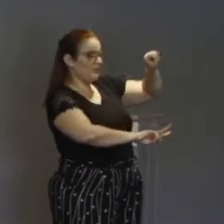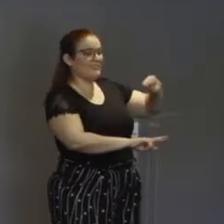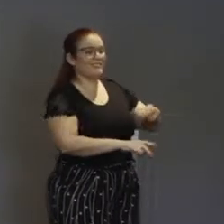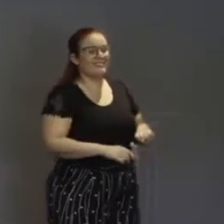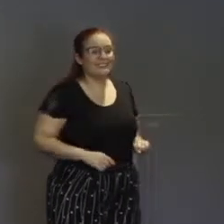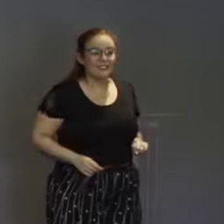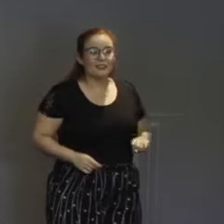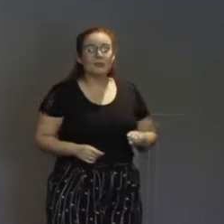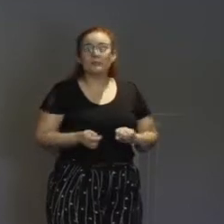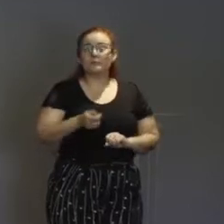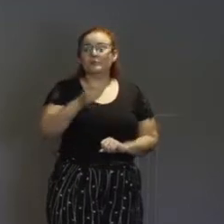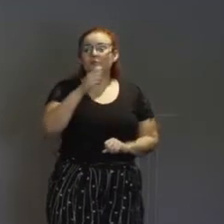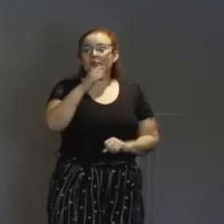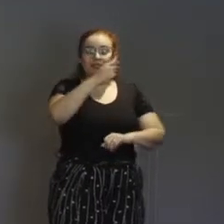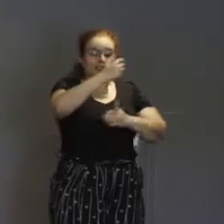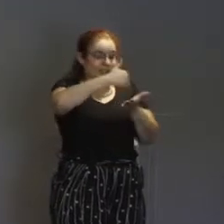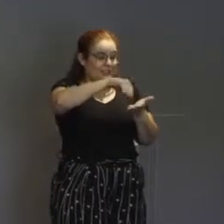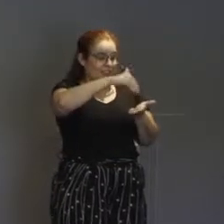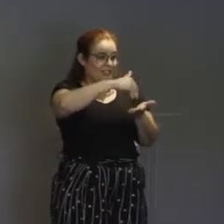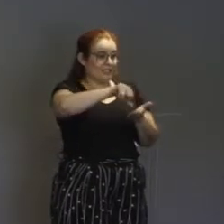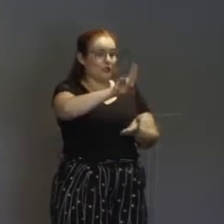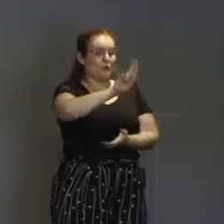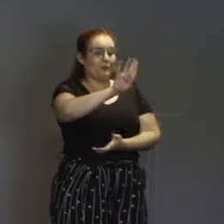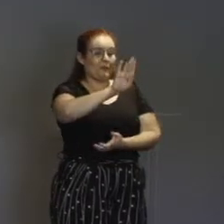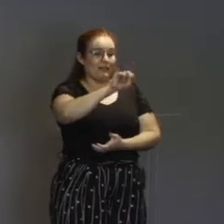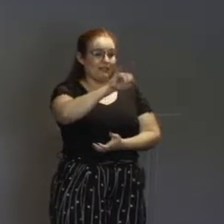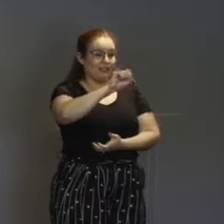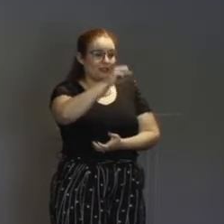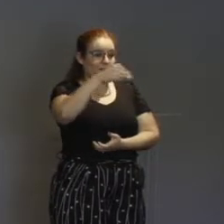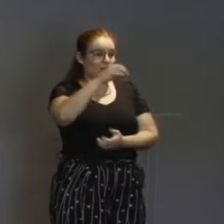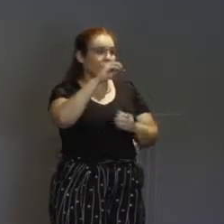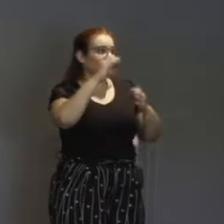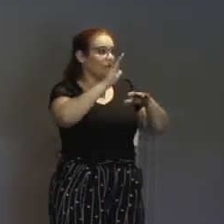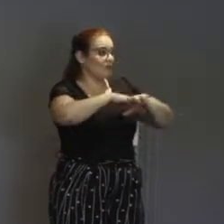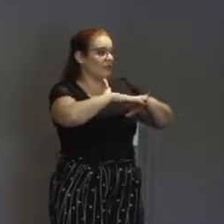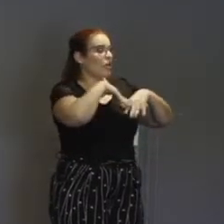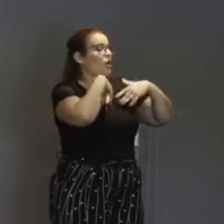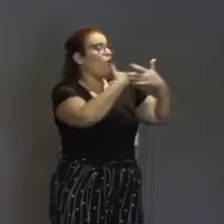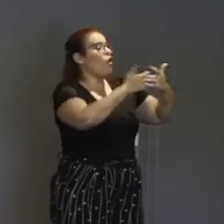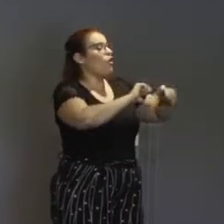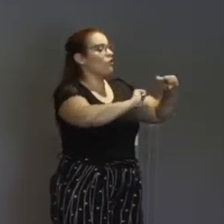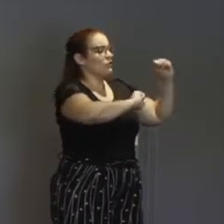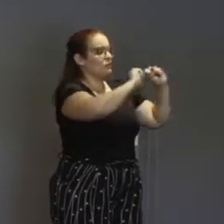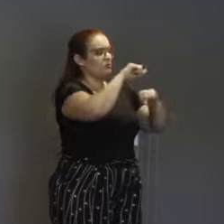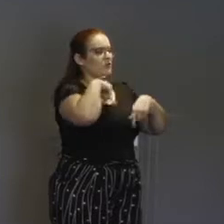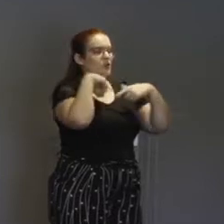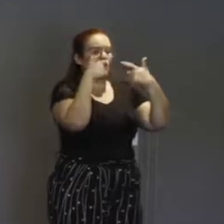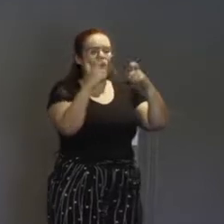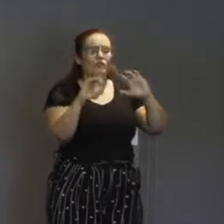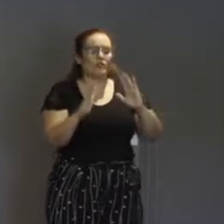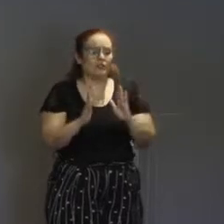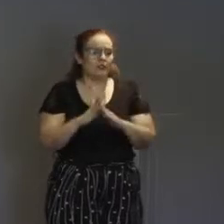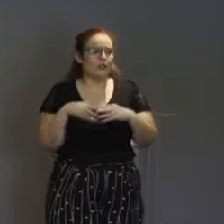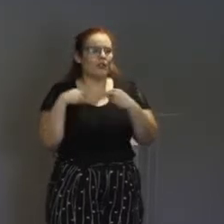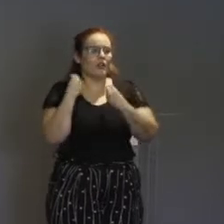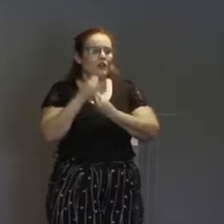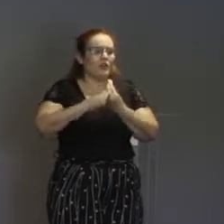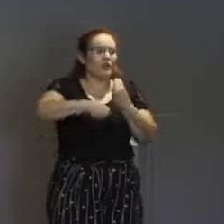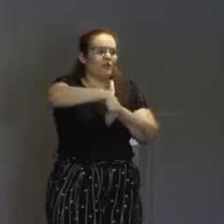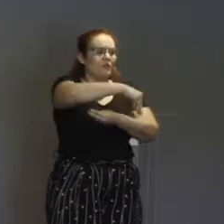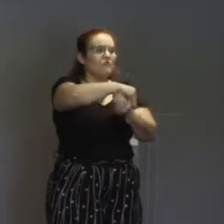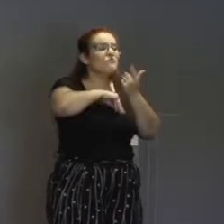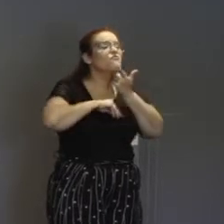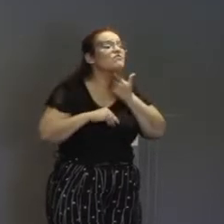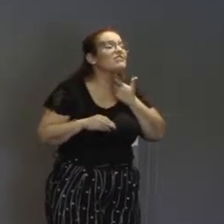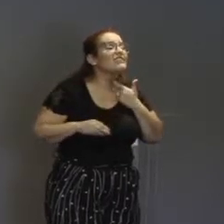da Secretaria de Urbanismo faz com os empregos, onde estão os empregos, onde estão as residências, como que a gente mistura aquilo tudo, a vontade de jogar tudo no liquidificador e